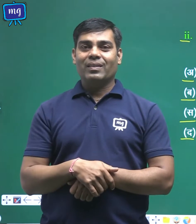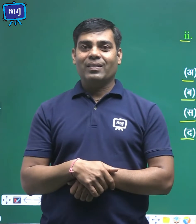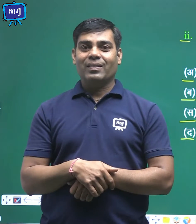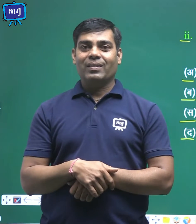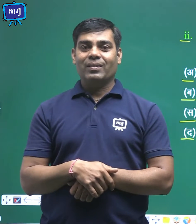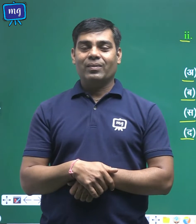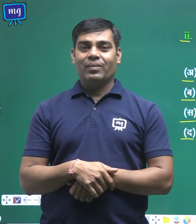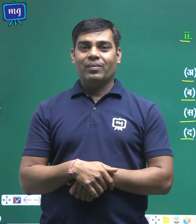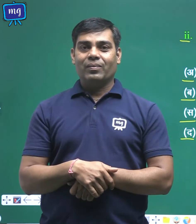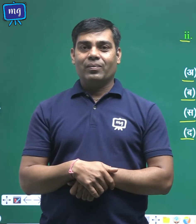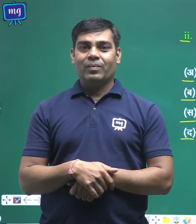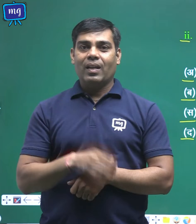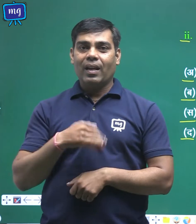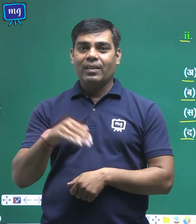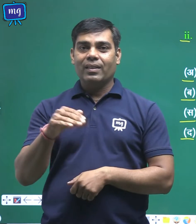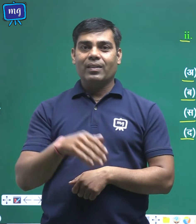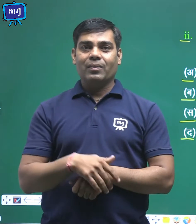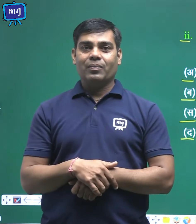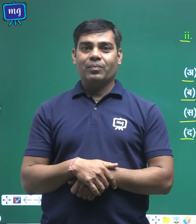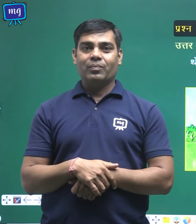12 है। आगे चलें।